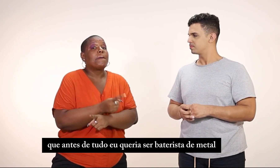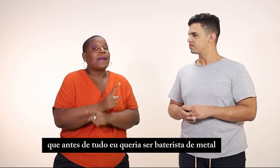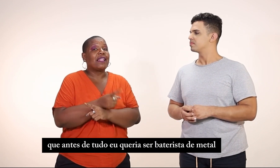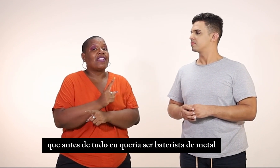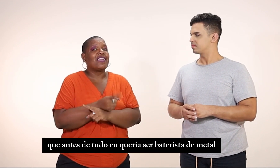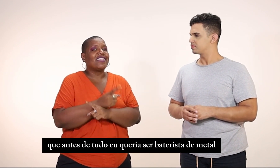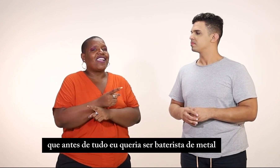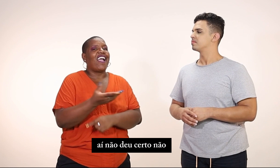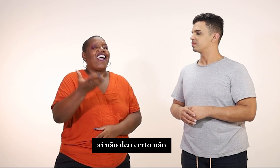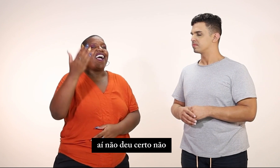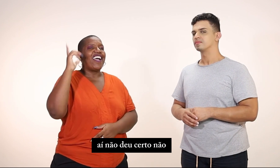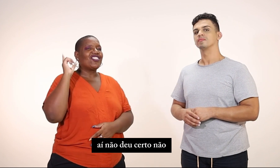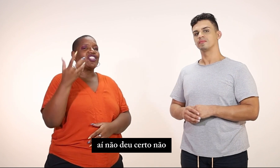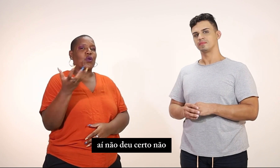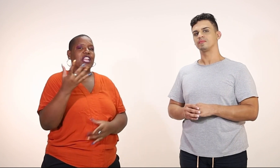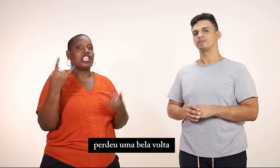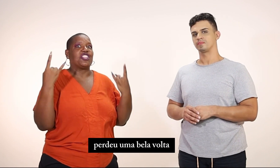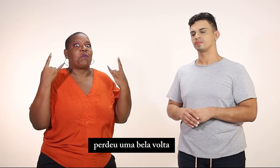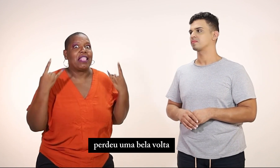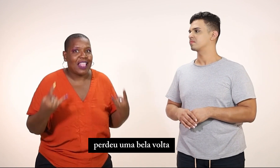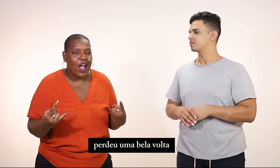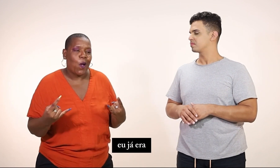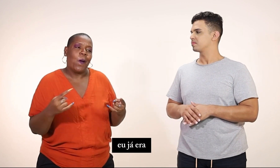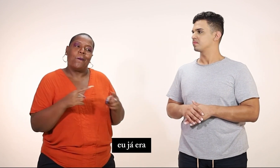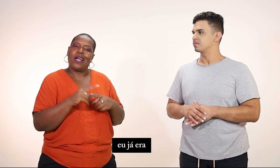baterista de metal, aí não deu certo não. Você deu uma bela volta já aí, era... hein?